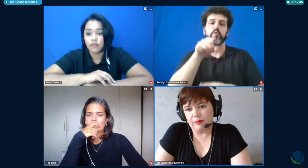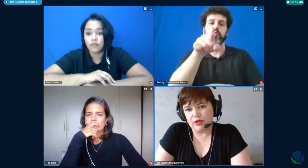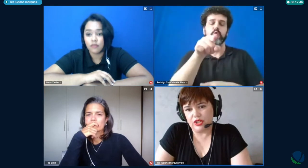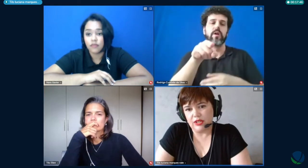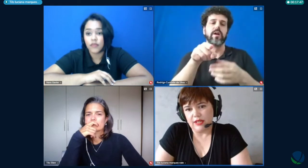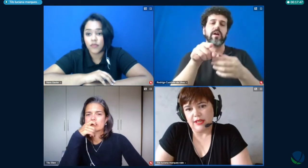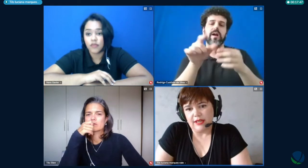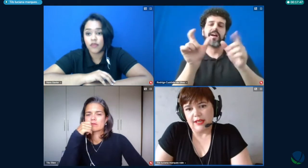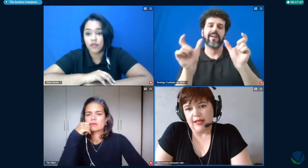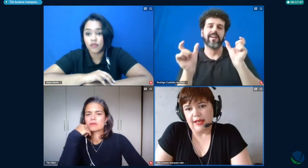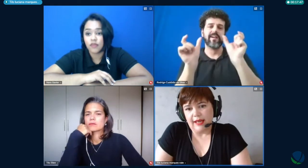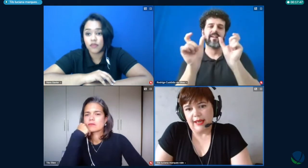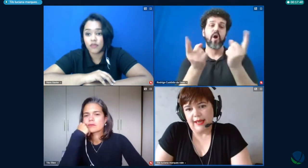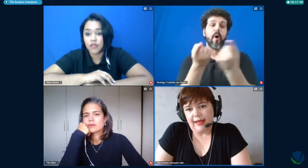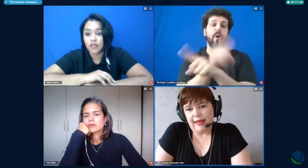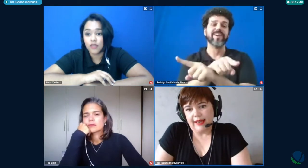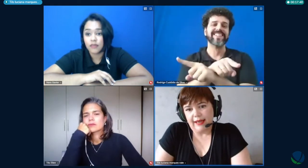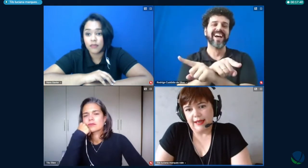do APOD.